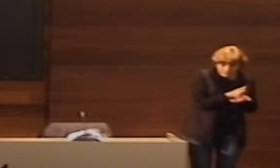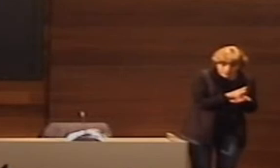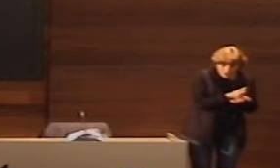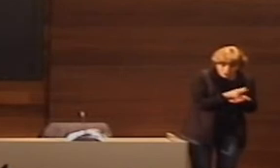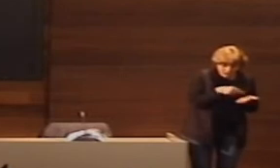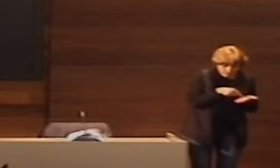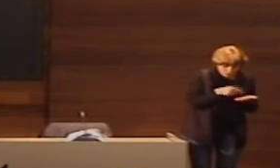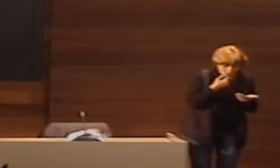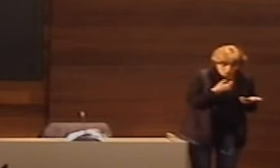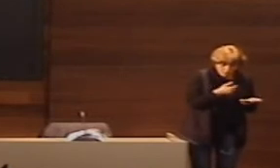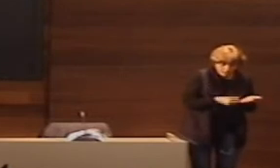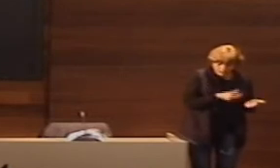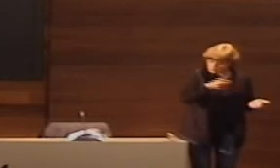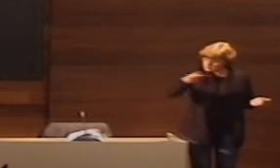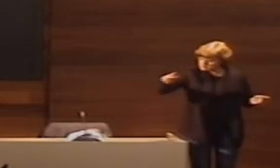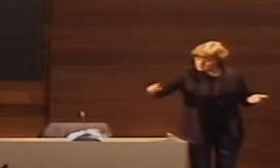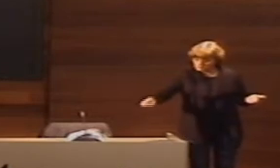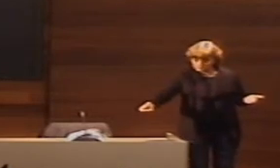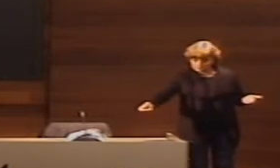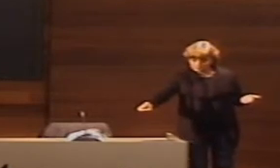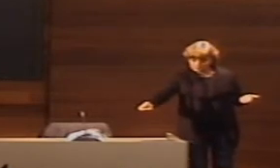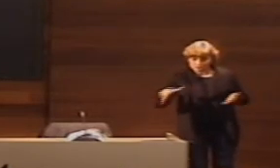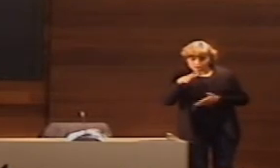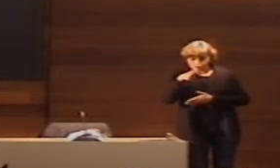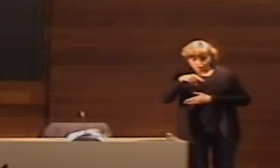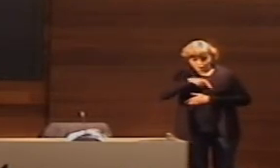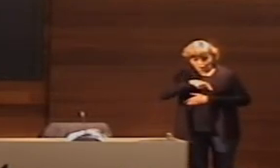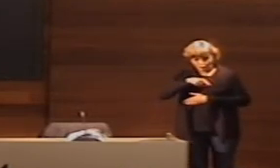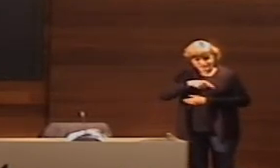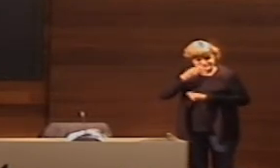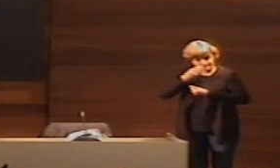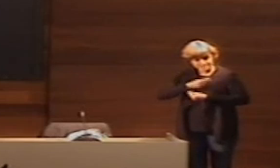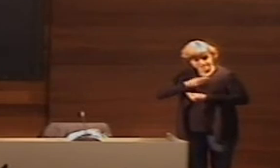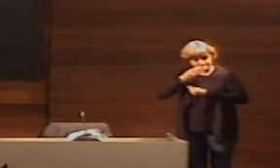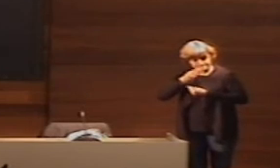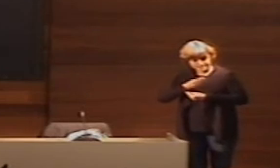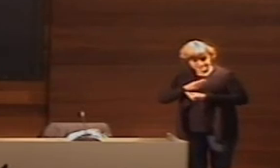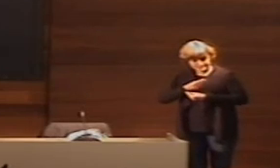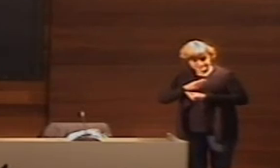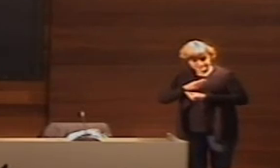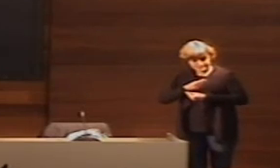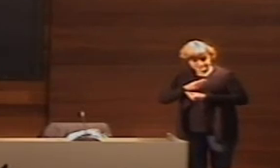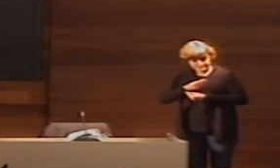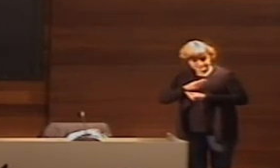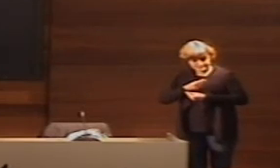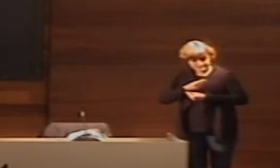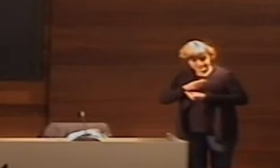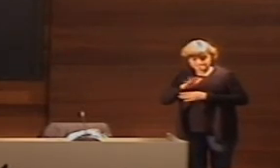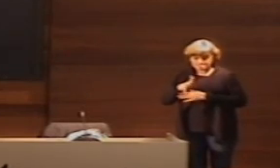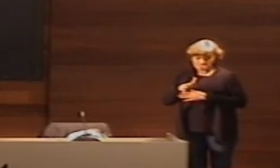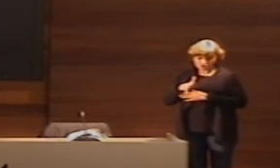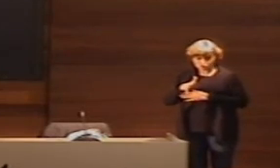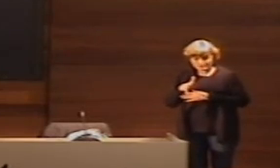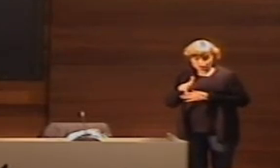tratan, hay algunos coeficientes en función de su densidad, del nivel de impropios, pero típicamente reciben entre 43